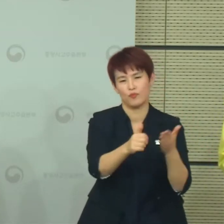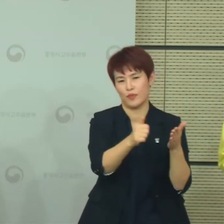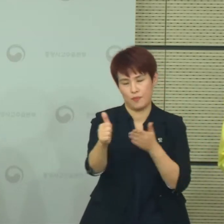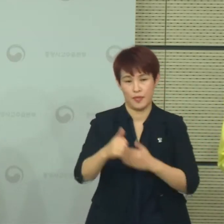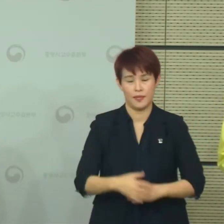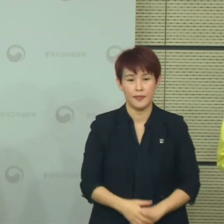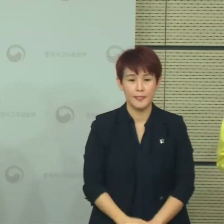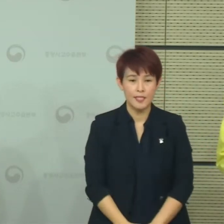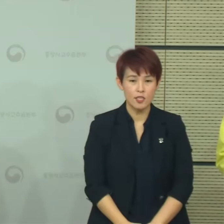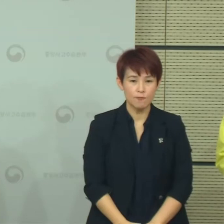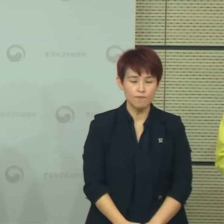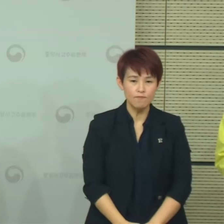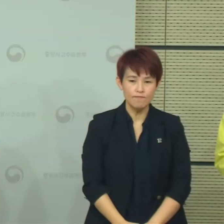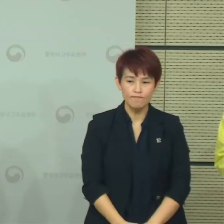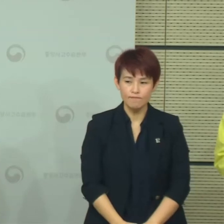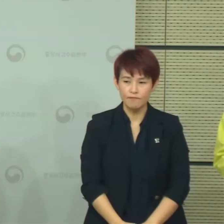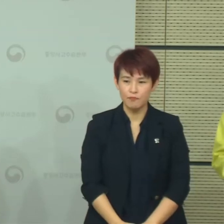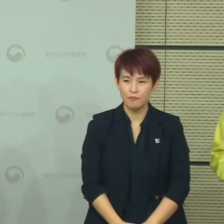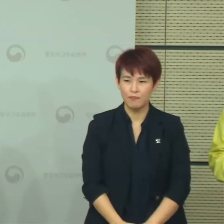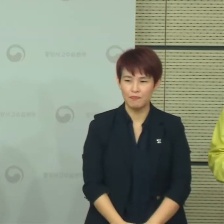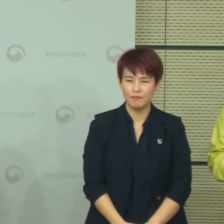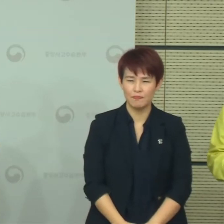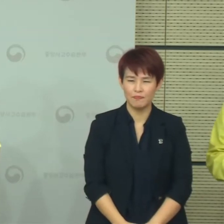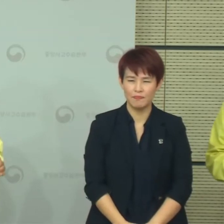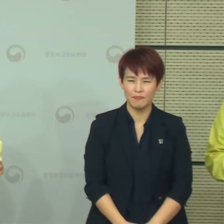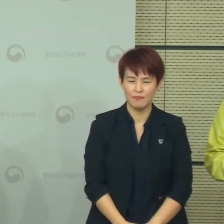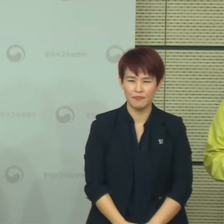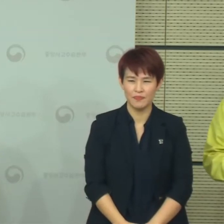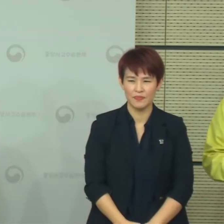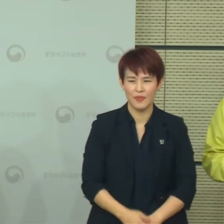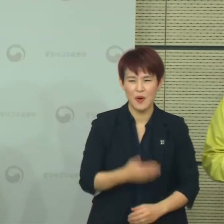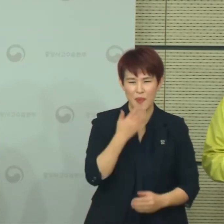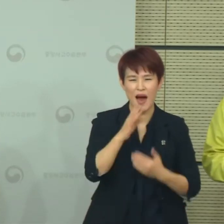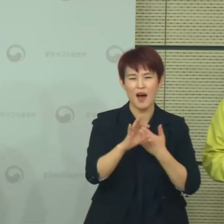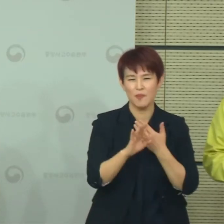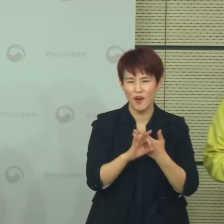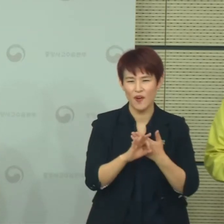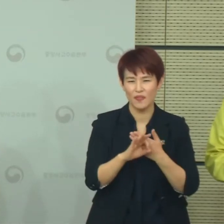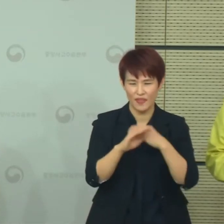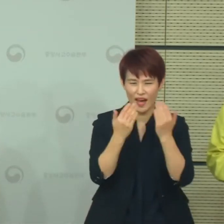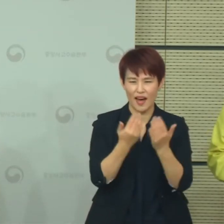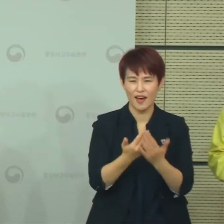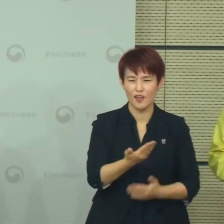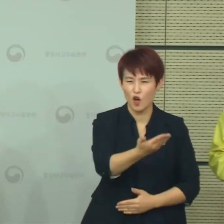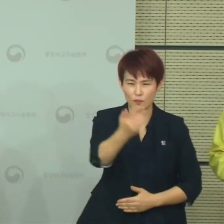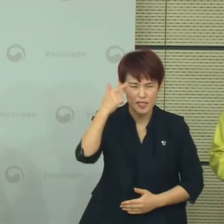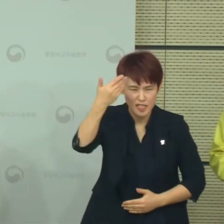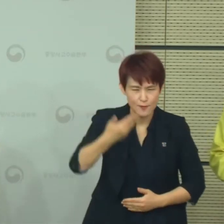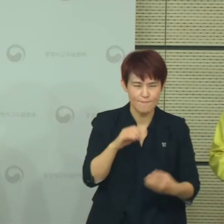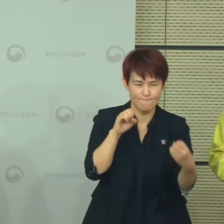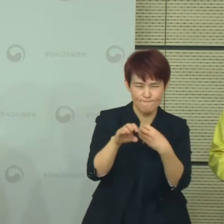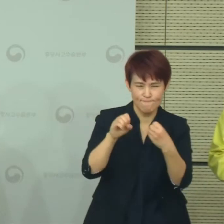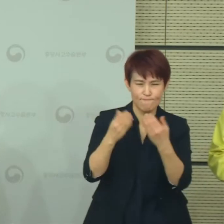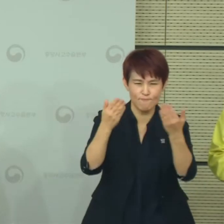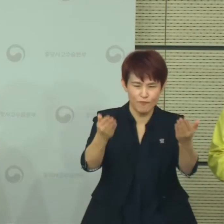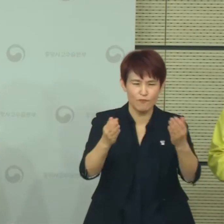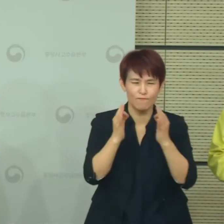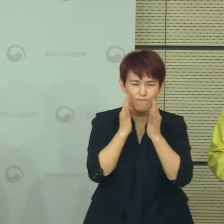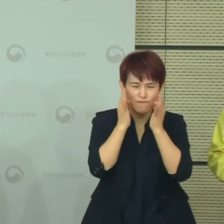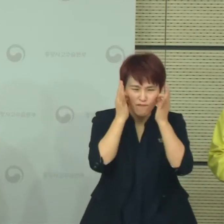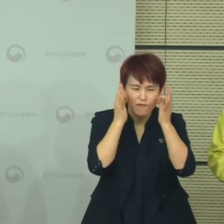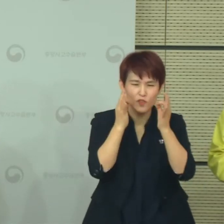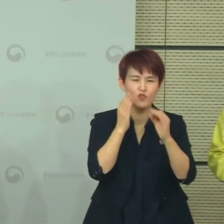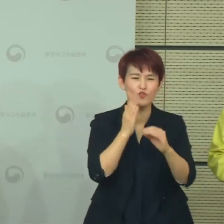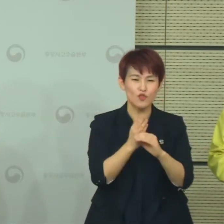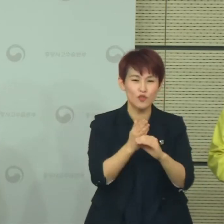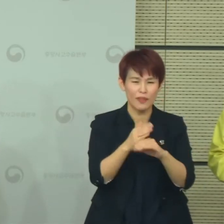부탁드립니다. 그 가능하면 저희가 좀 이렇게 다 서서 그 기자 여러분들의 질문에 좀 답변을 하고 있고, 통계를 다 손에